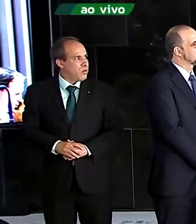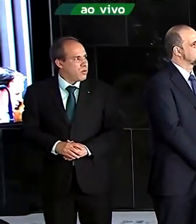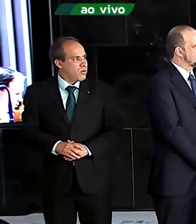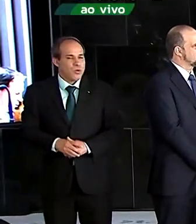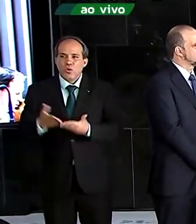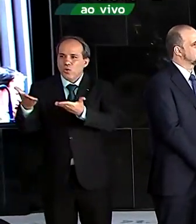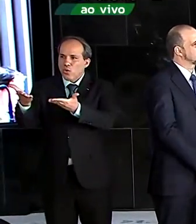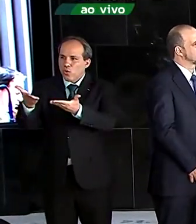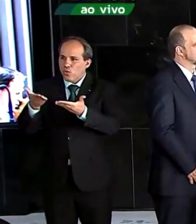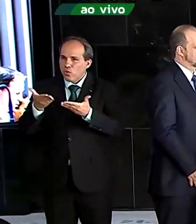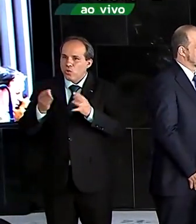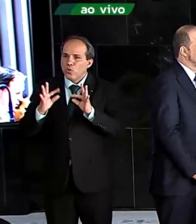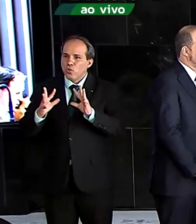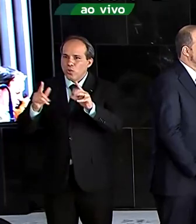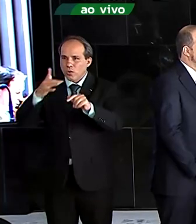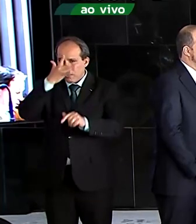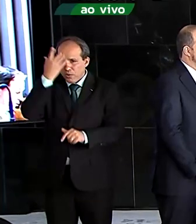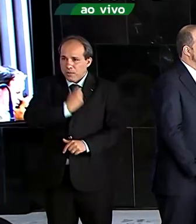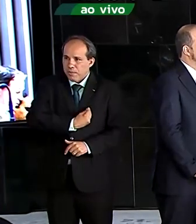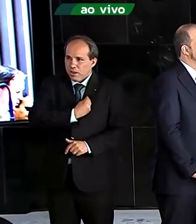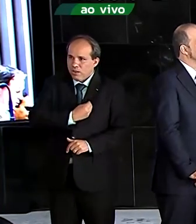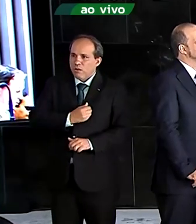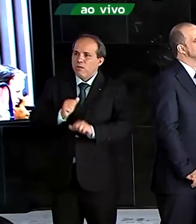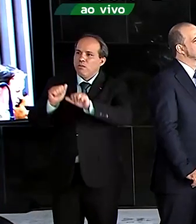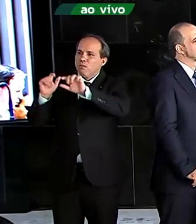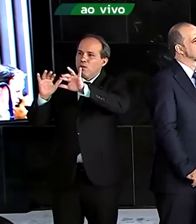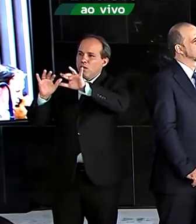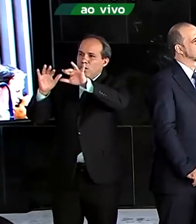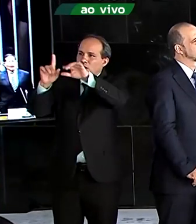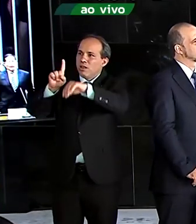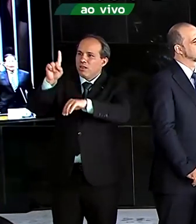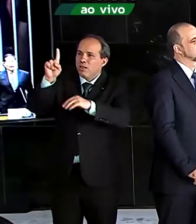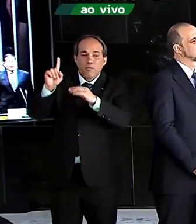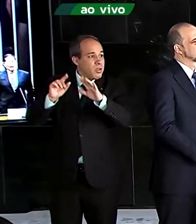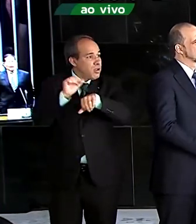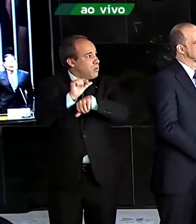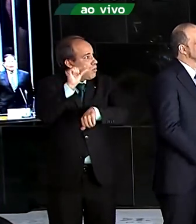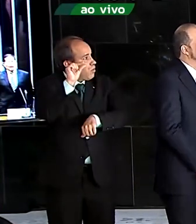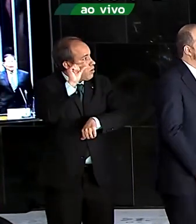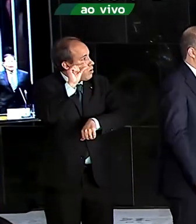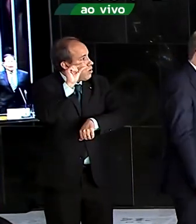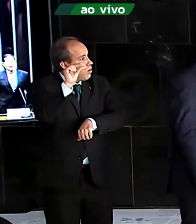Convidados, nós convidamos os presentes a participarem de recepção.